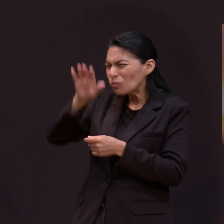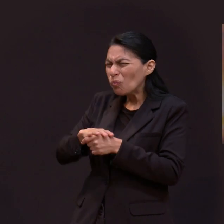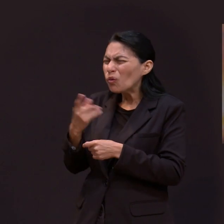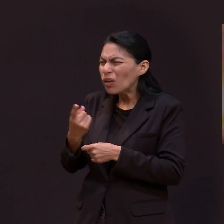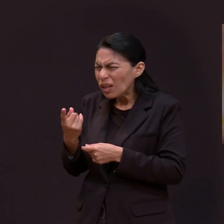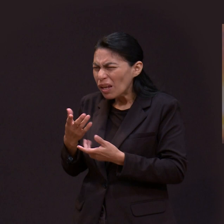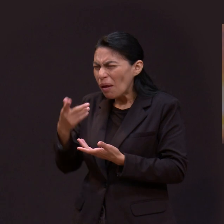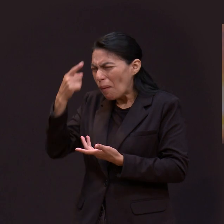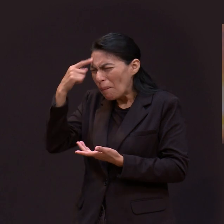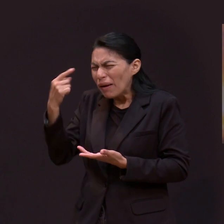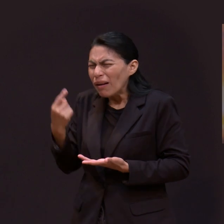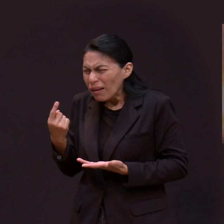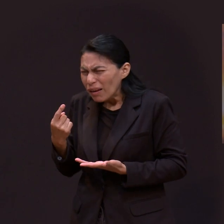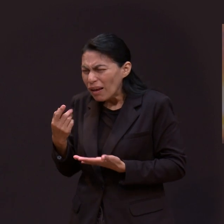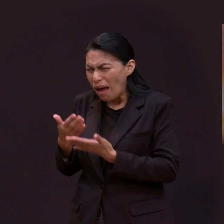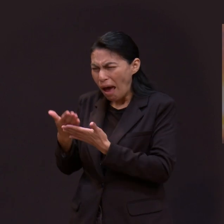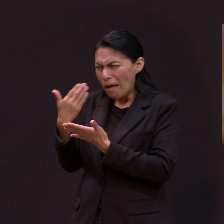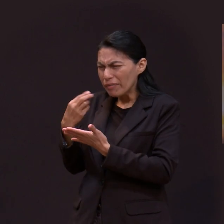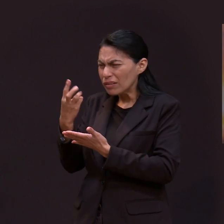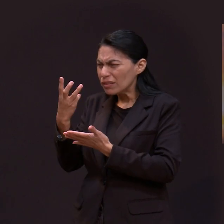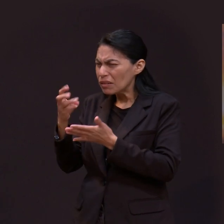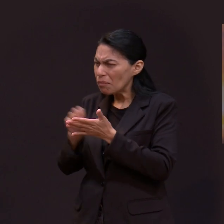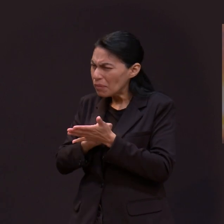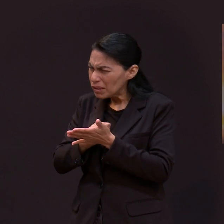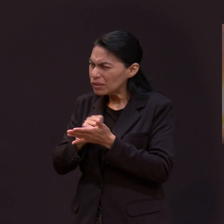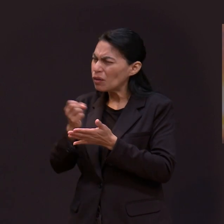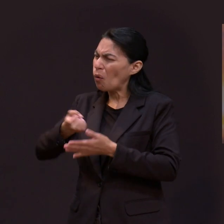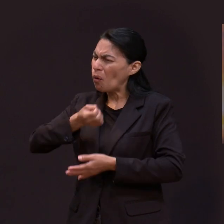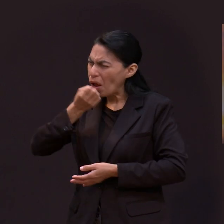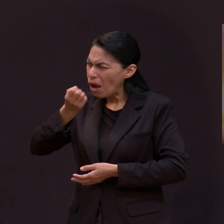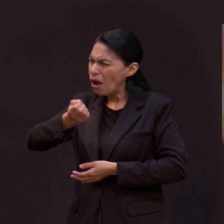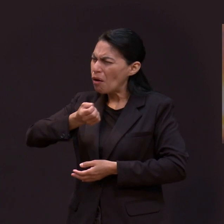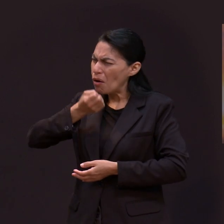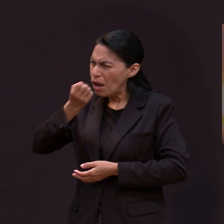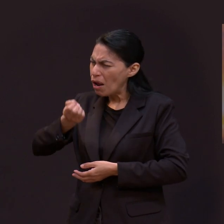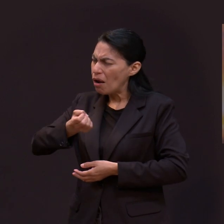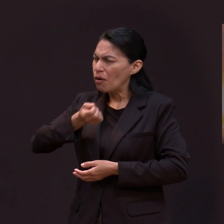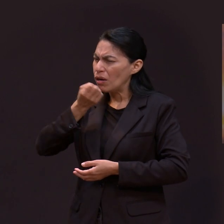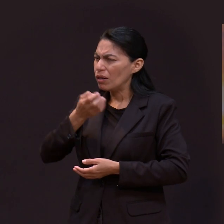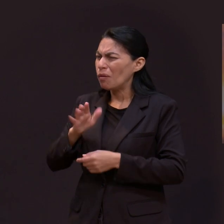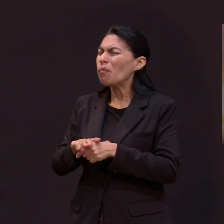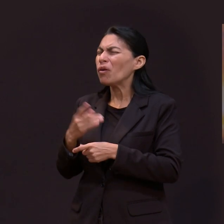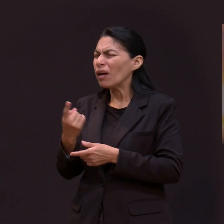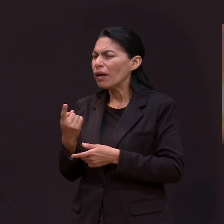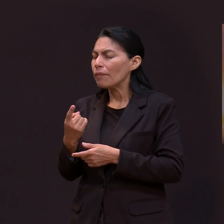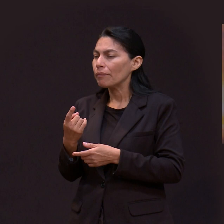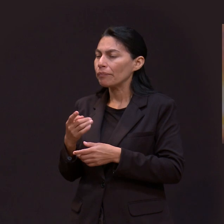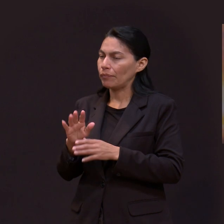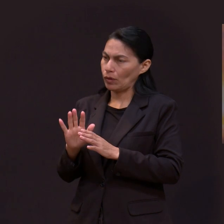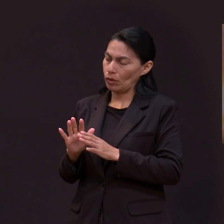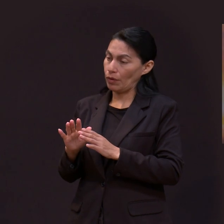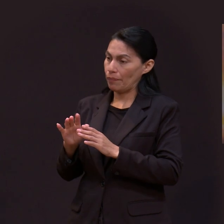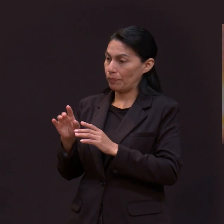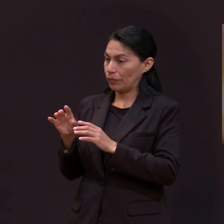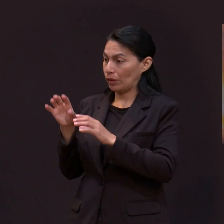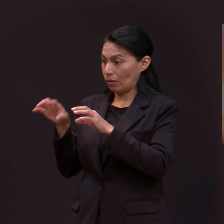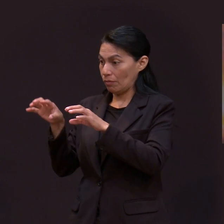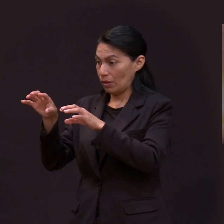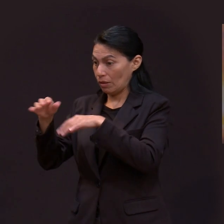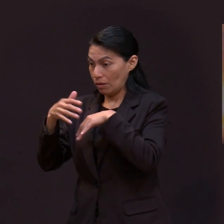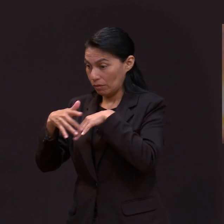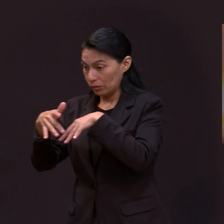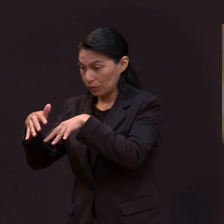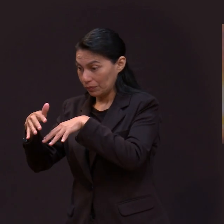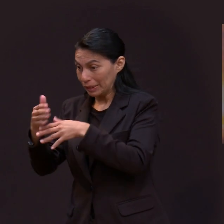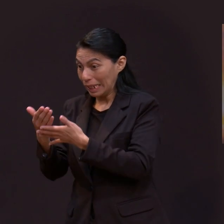por qué es necesario tanta preparación llegó el antes de la caminata grande hicimos